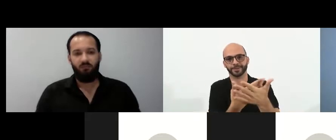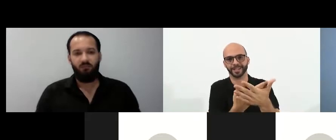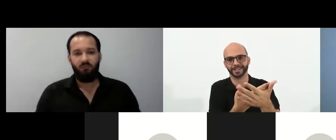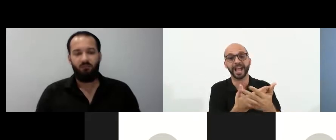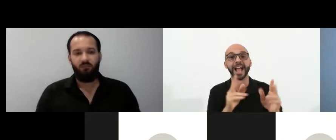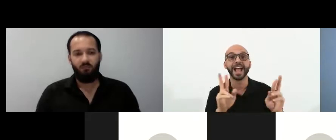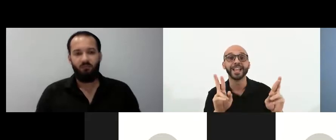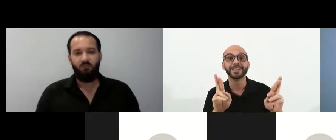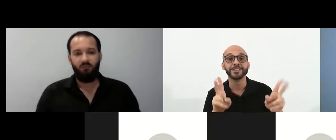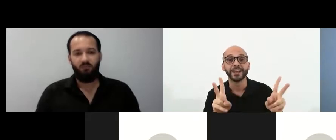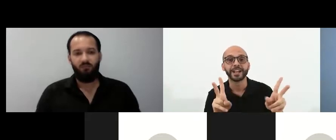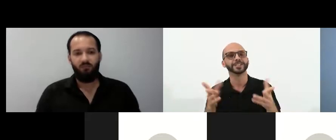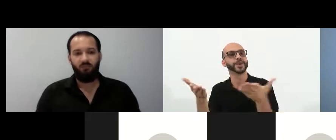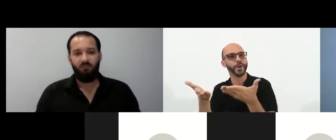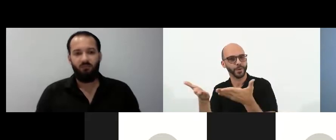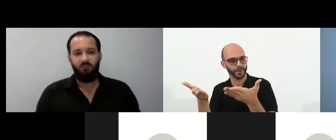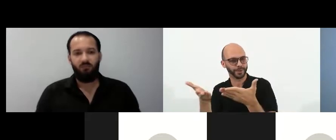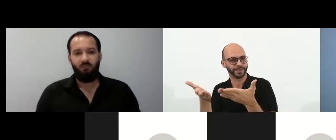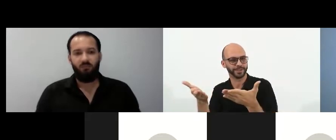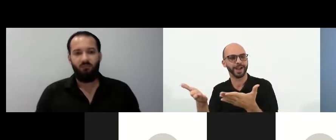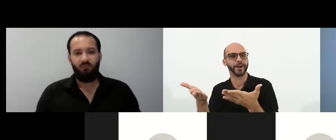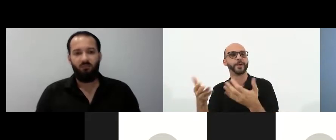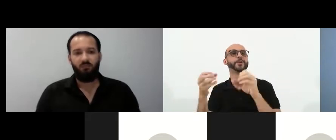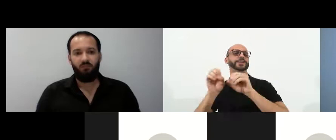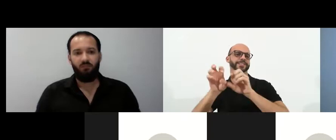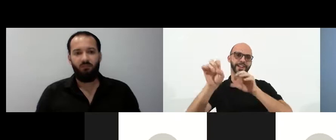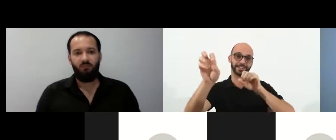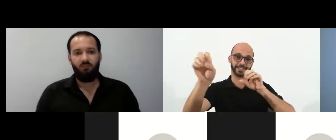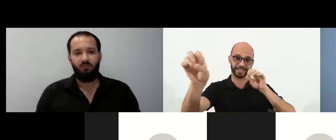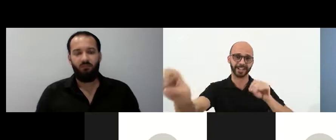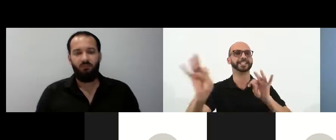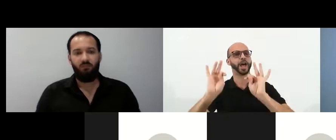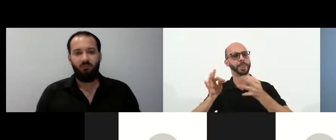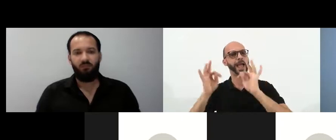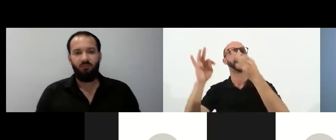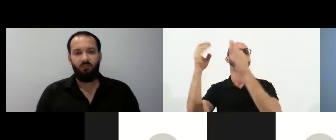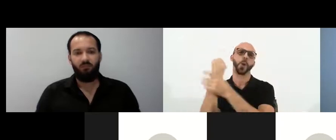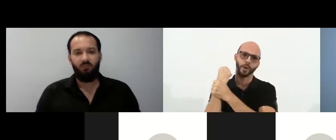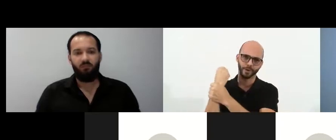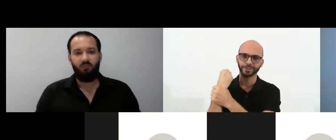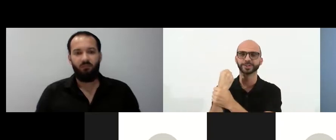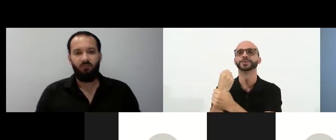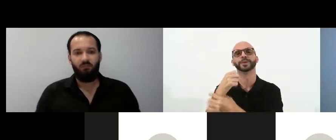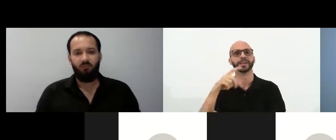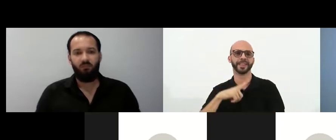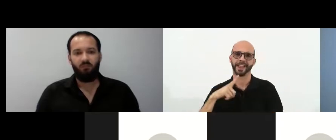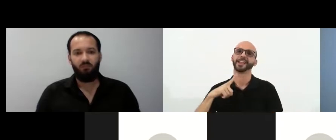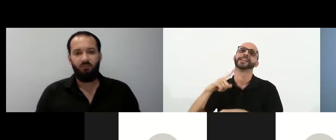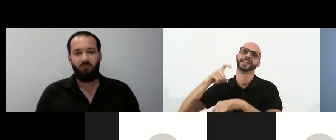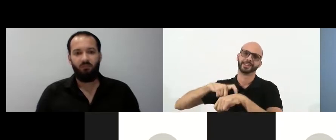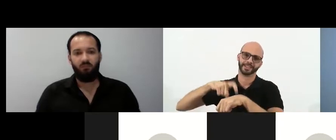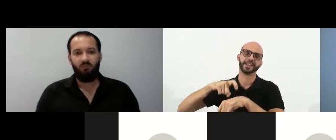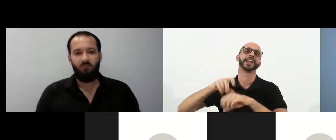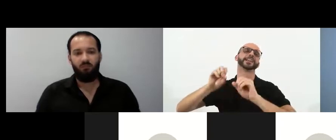Havia essa variação. Então, era diferenciada. Hoje, a educação, ela com